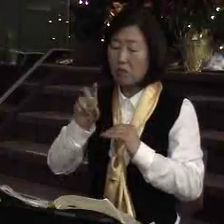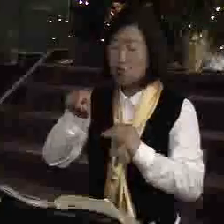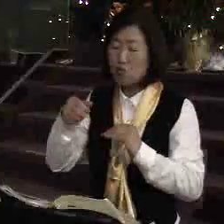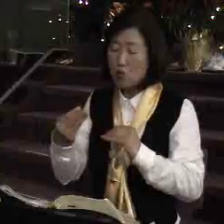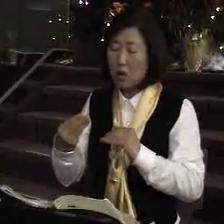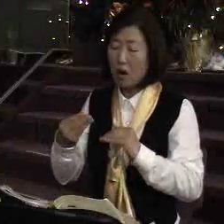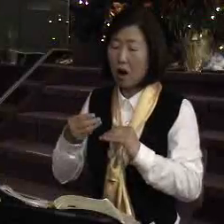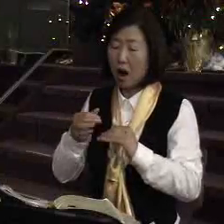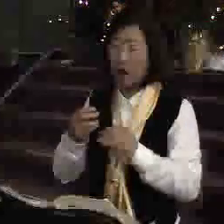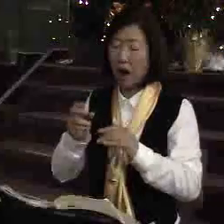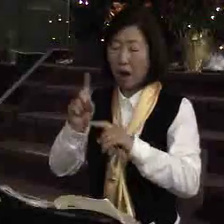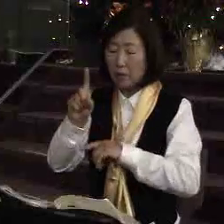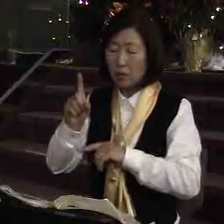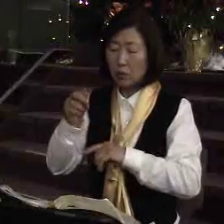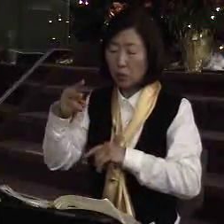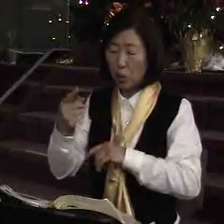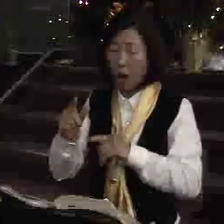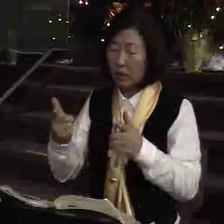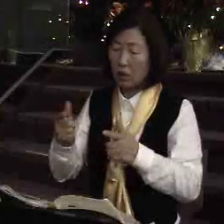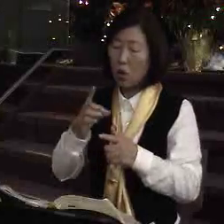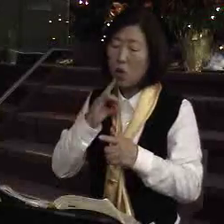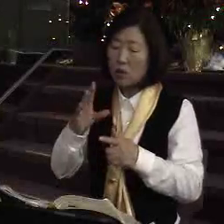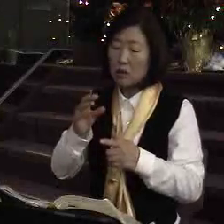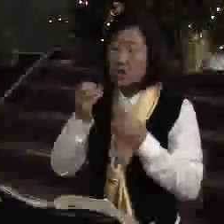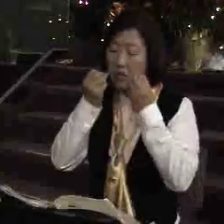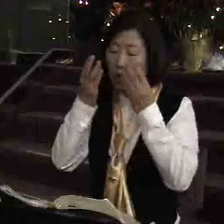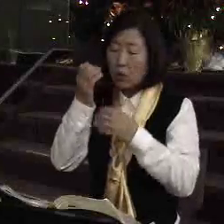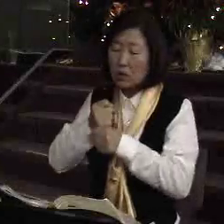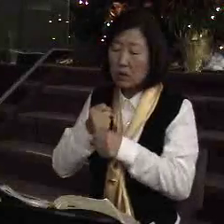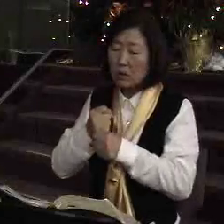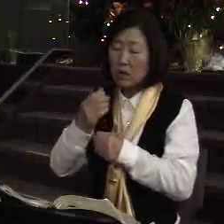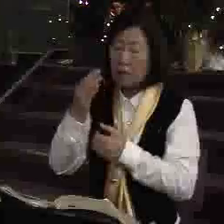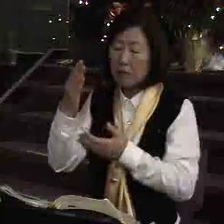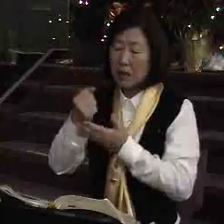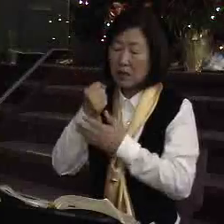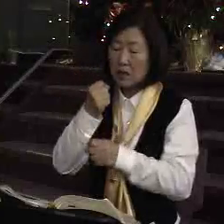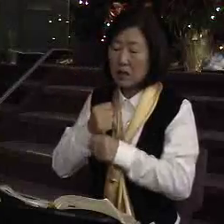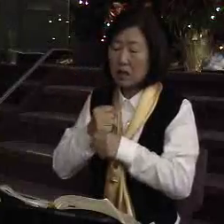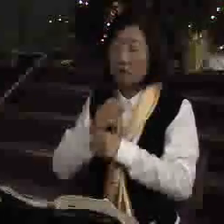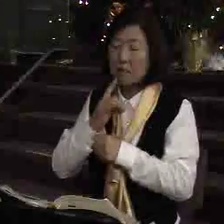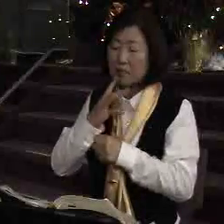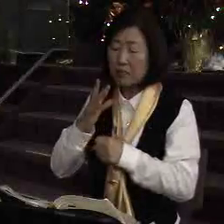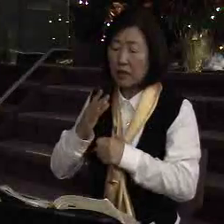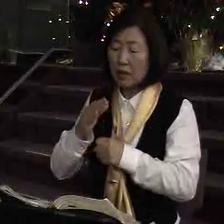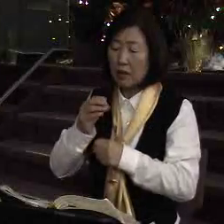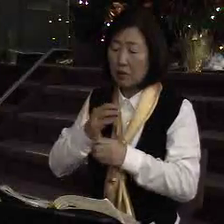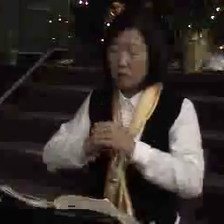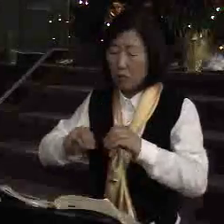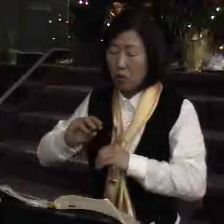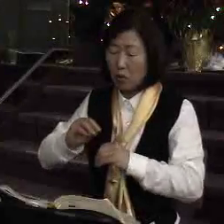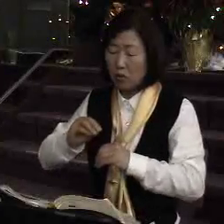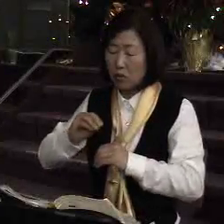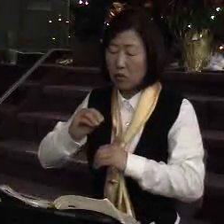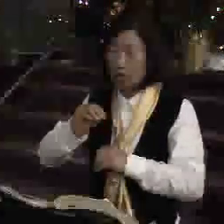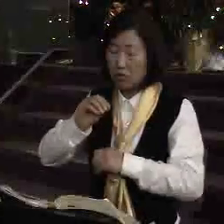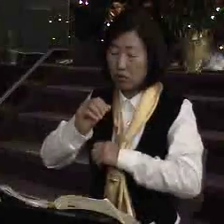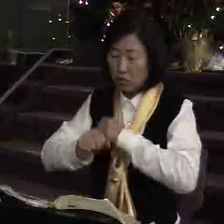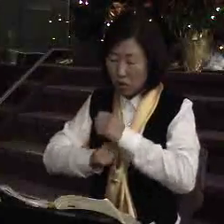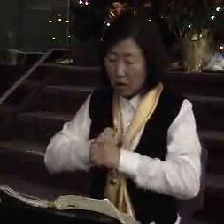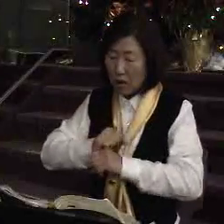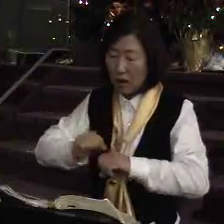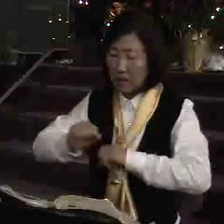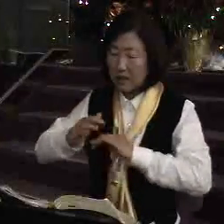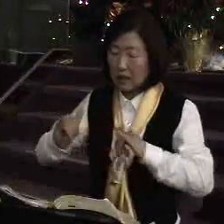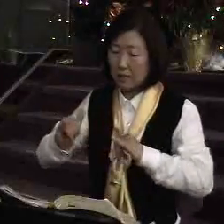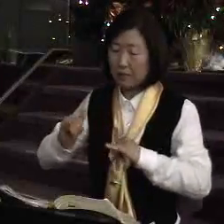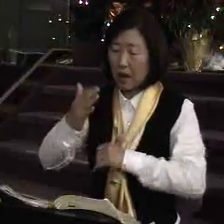무할례가 아무것도 아니로되 오직 새로 지으심을 받은 자뿐이니라. 무릇 이 율법을 하는 자에게와